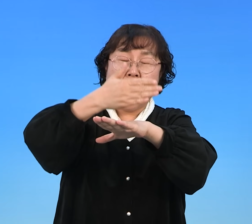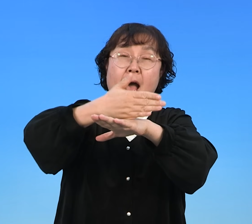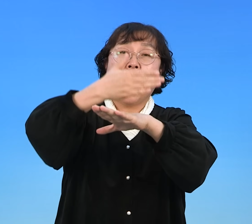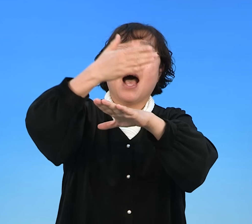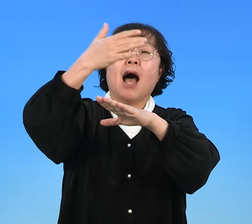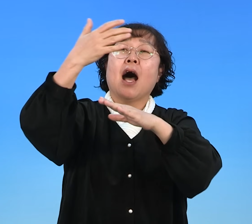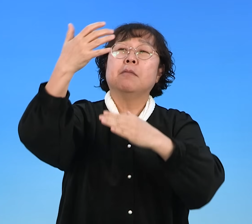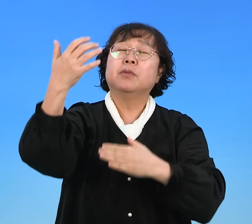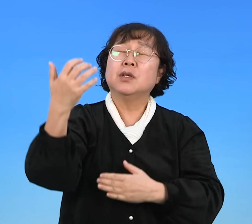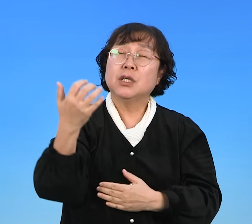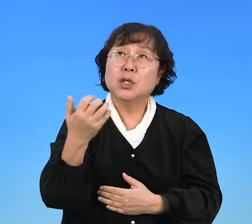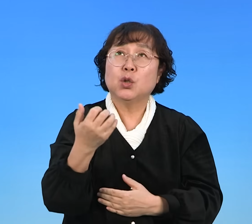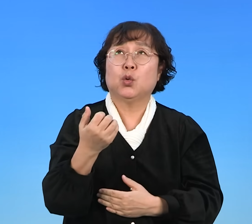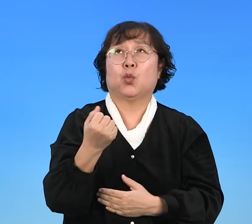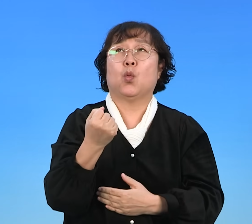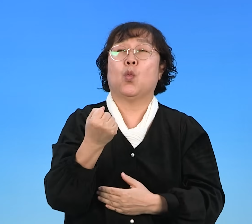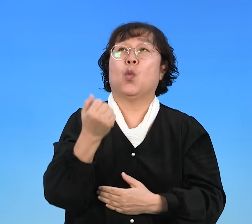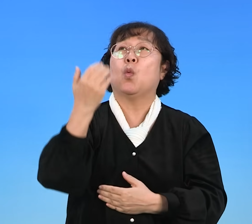감사함으로 그 앞에 나가며